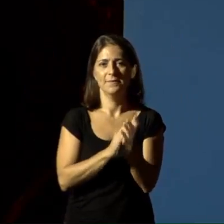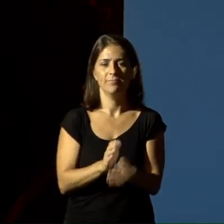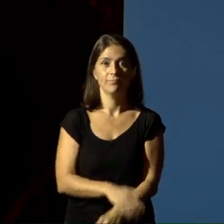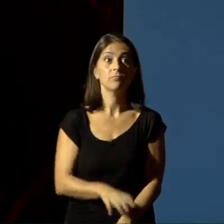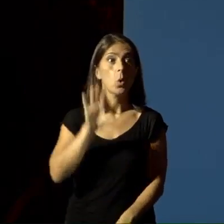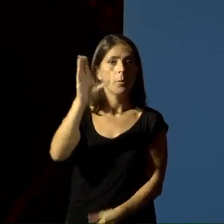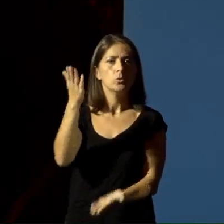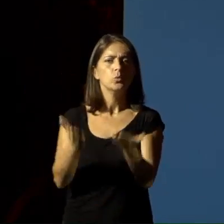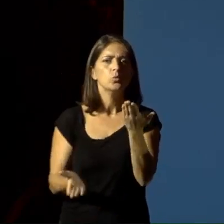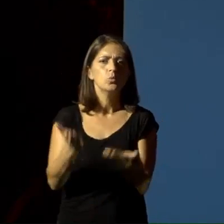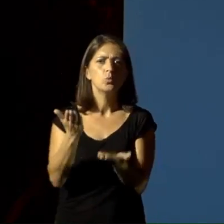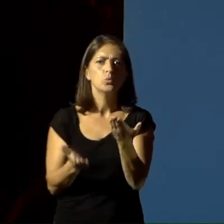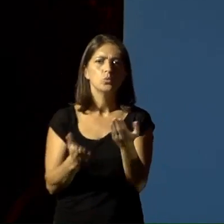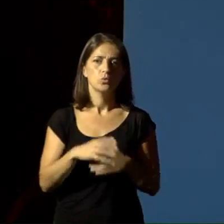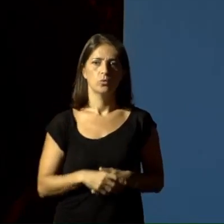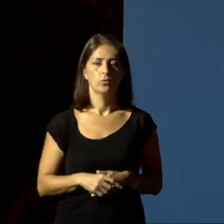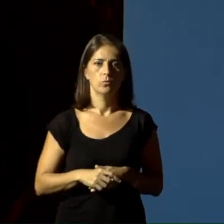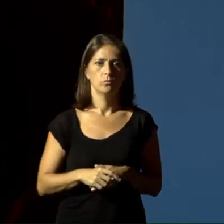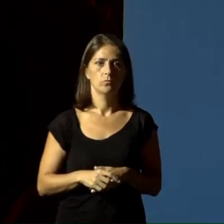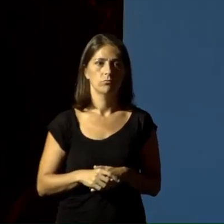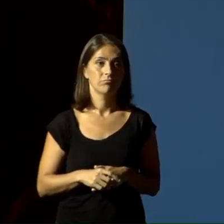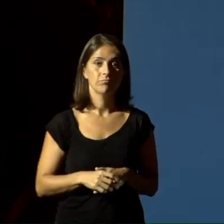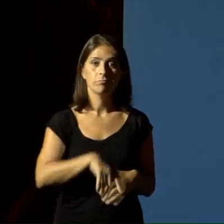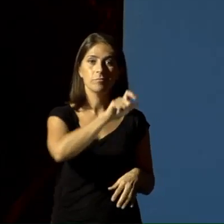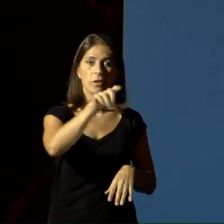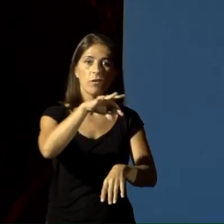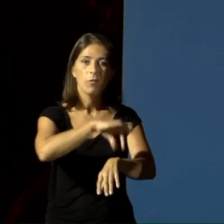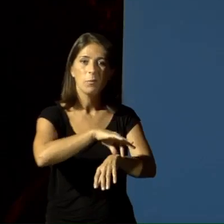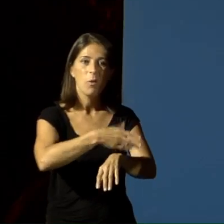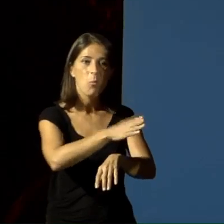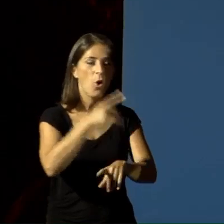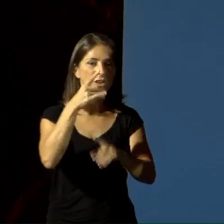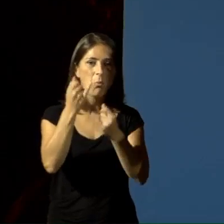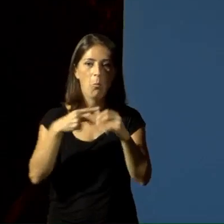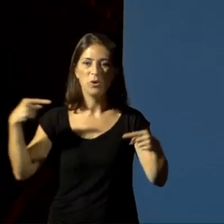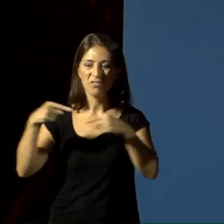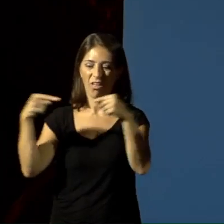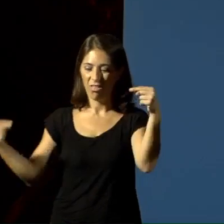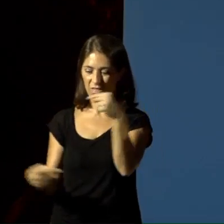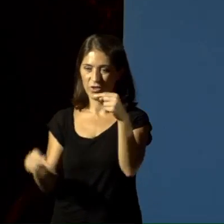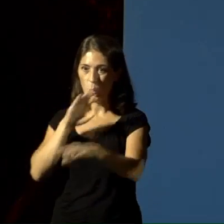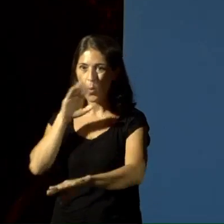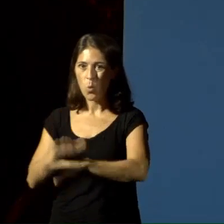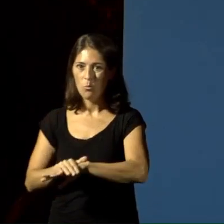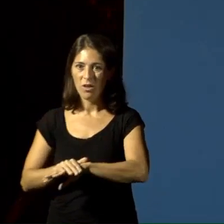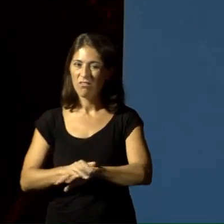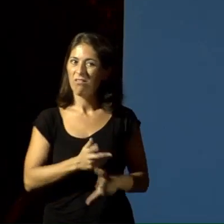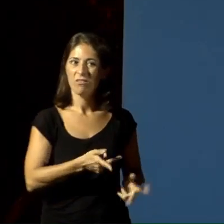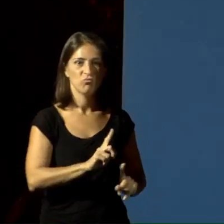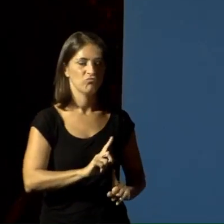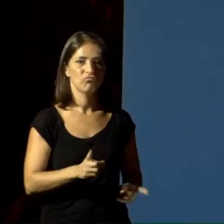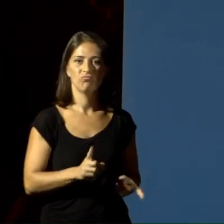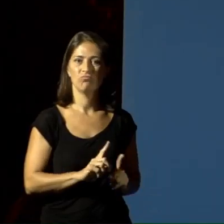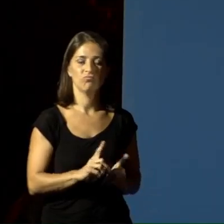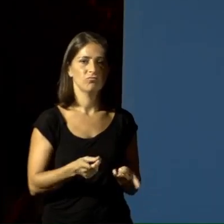Porque un país xusto non deixa morrer os seus enfermos para cadrar as contas públicas. Porque un país